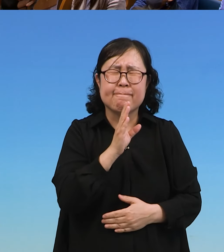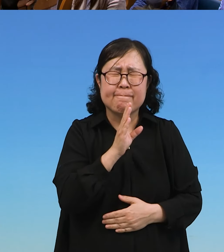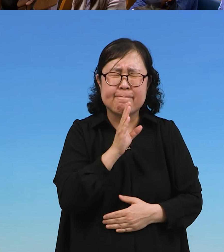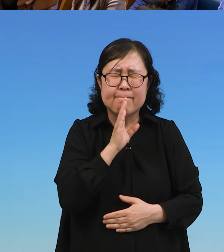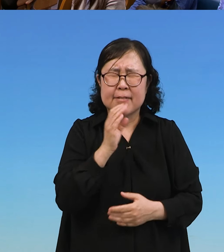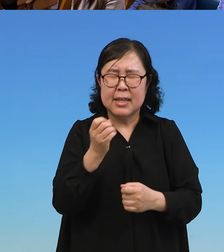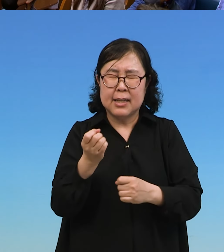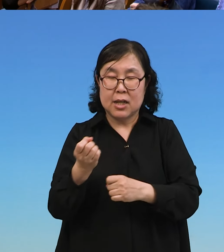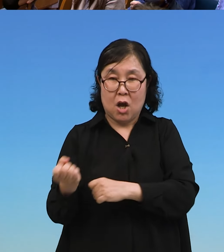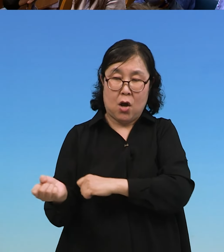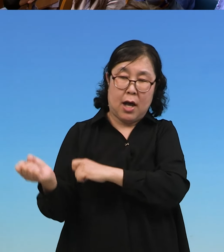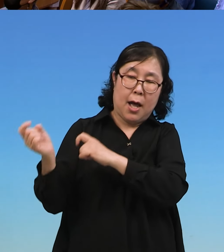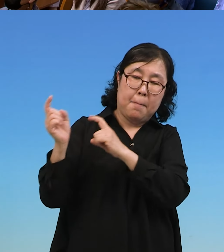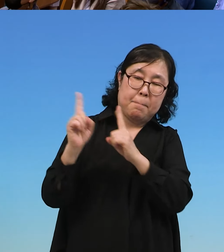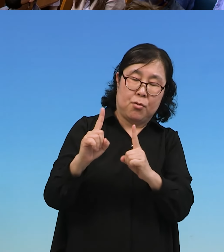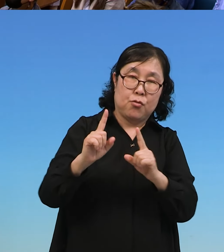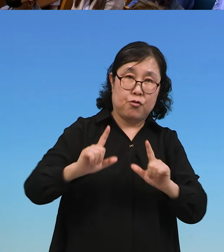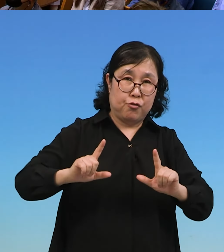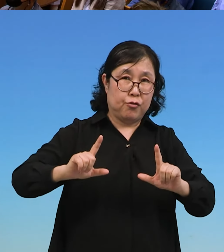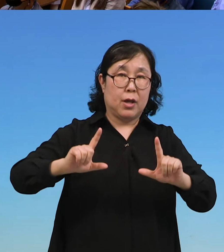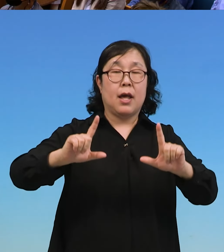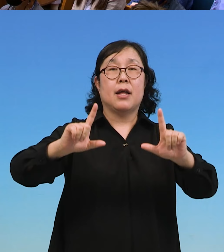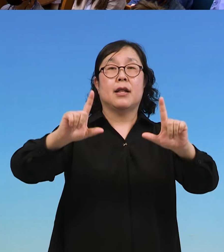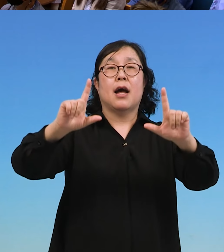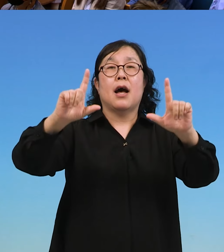진정한 부흥의 날